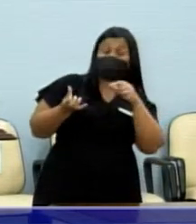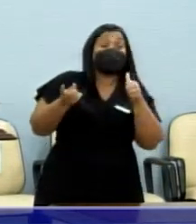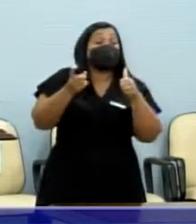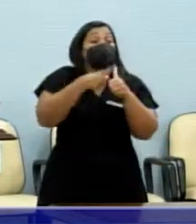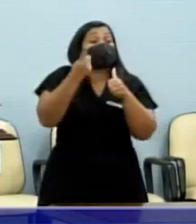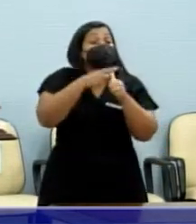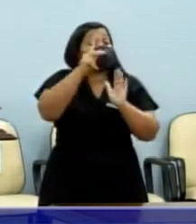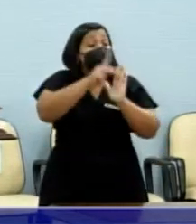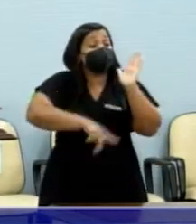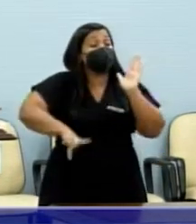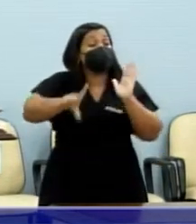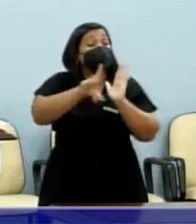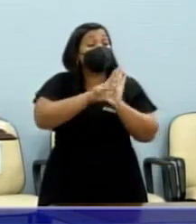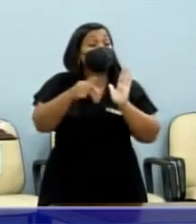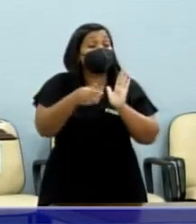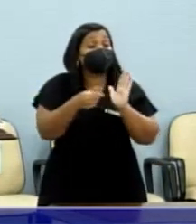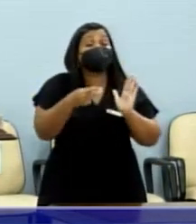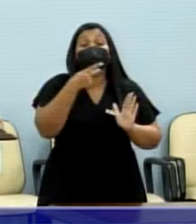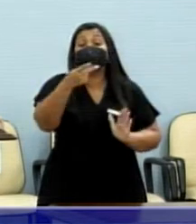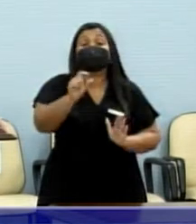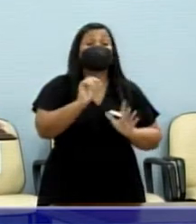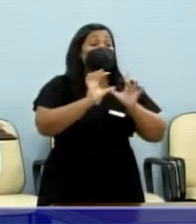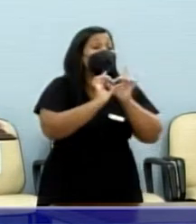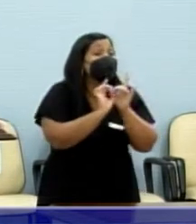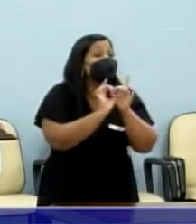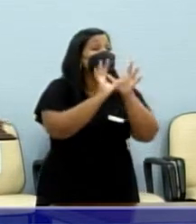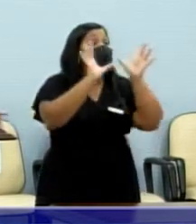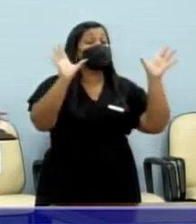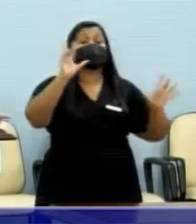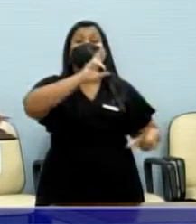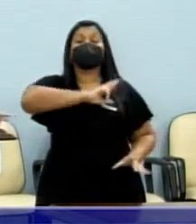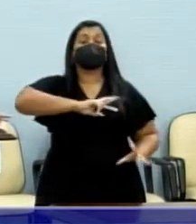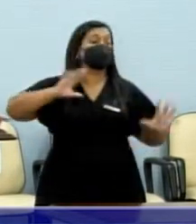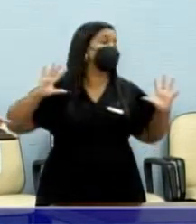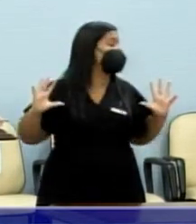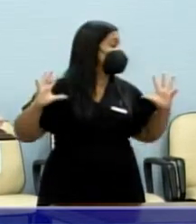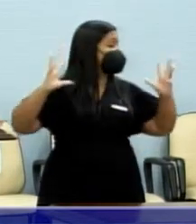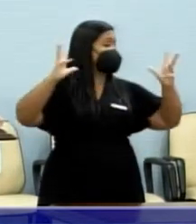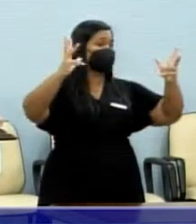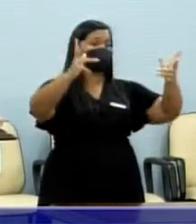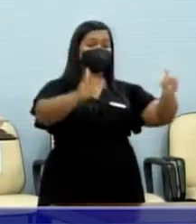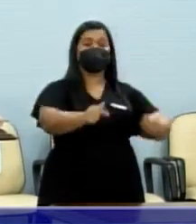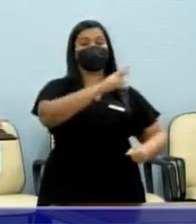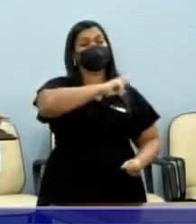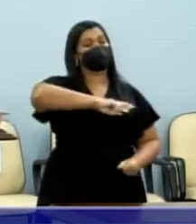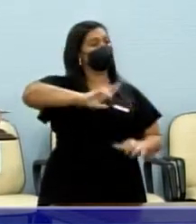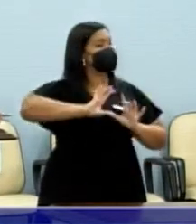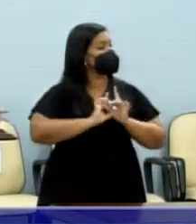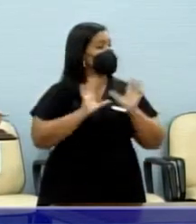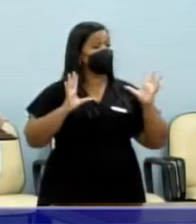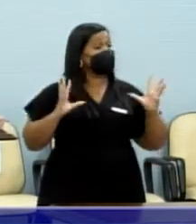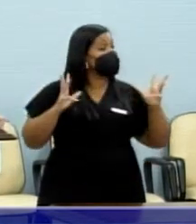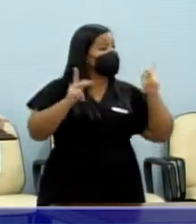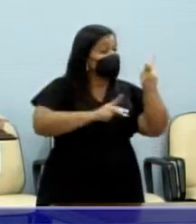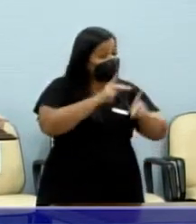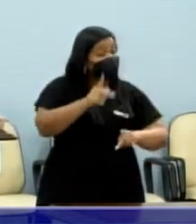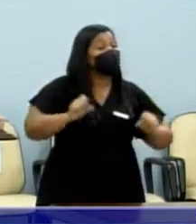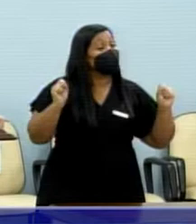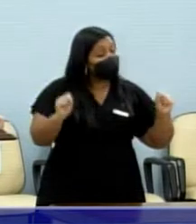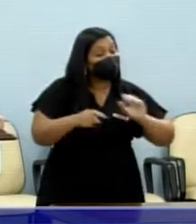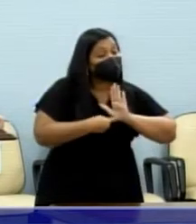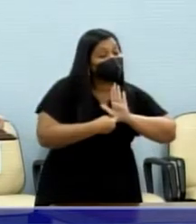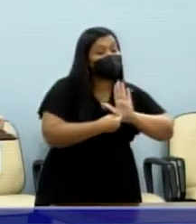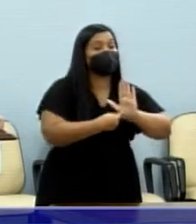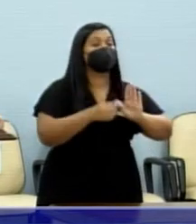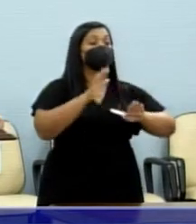primeiro projeto de lei que garantia a liberdade religiosa para todas as religiões, para que todo mundo pudesse manifestar a